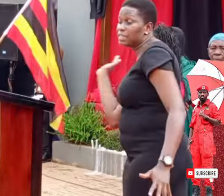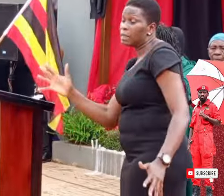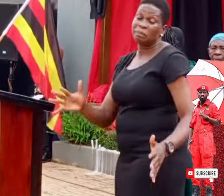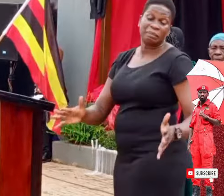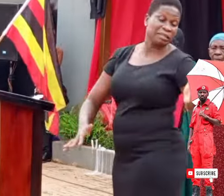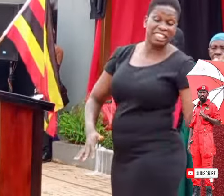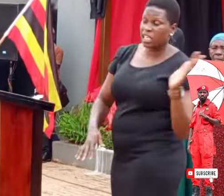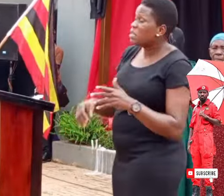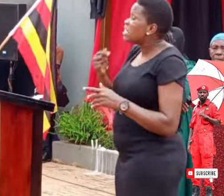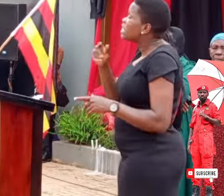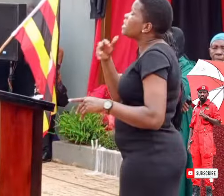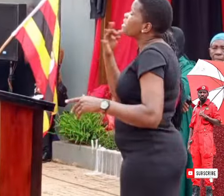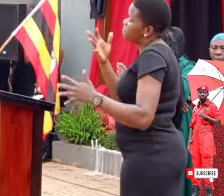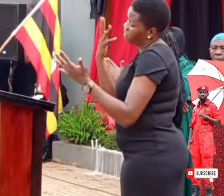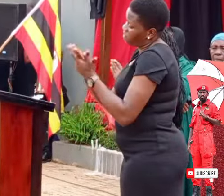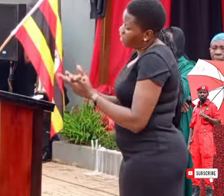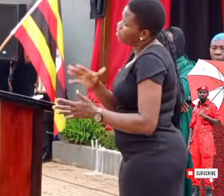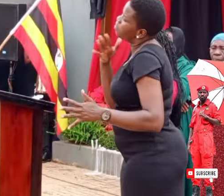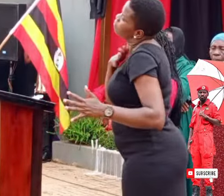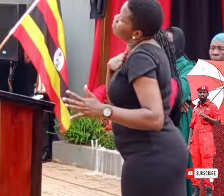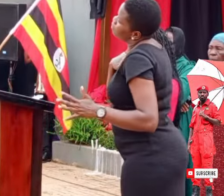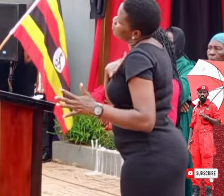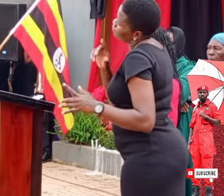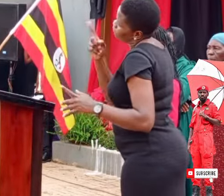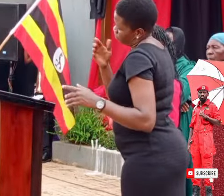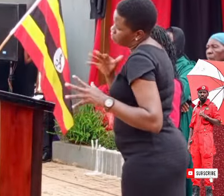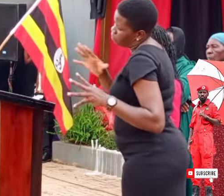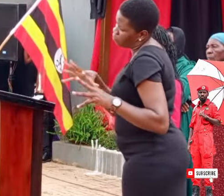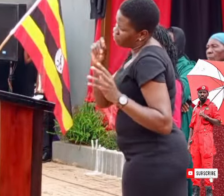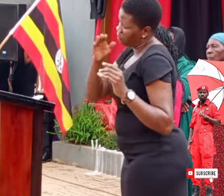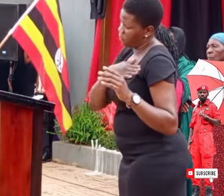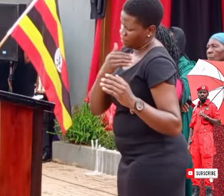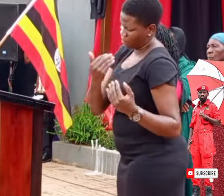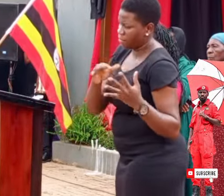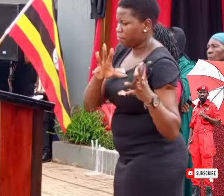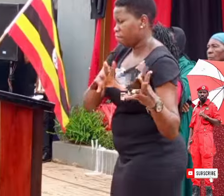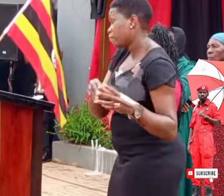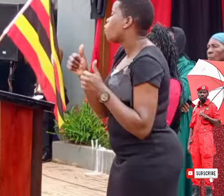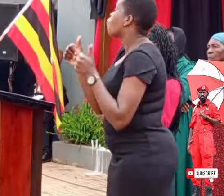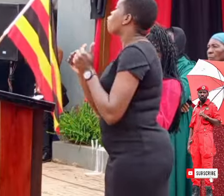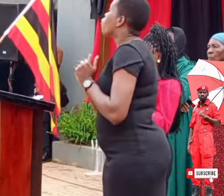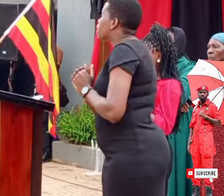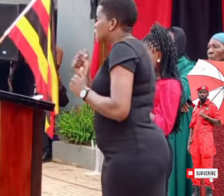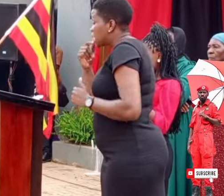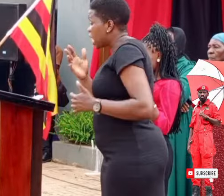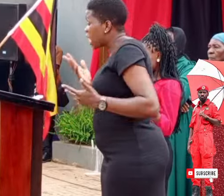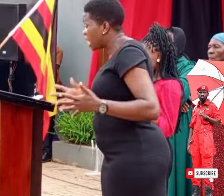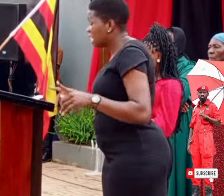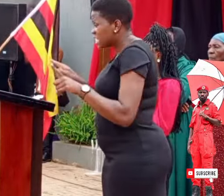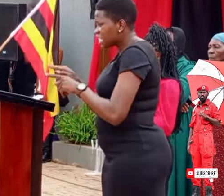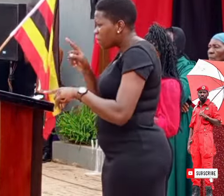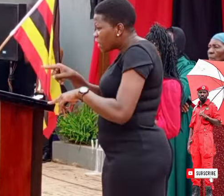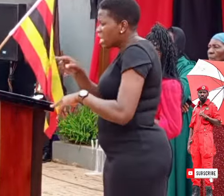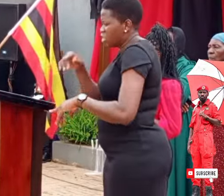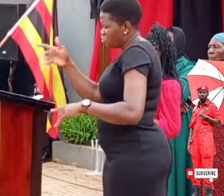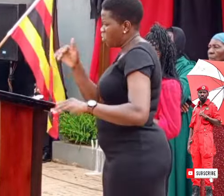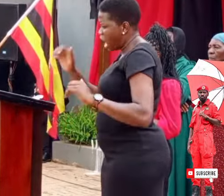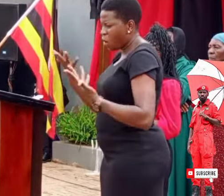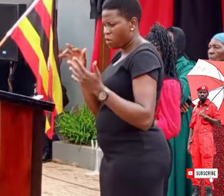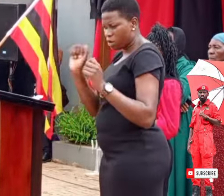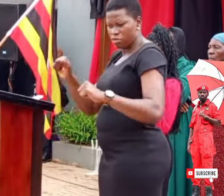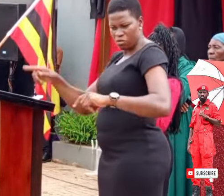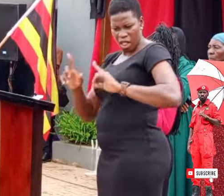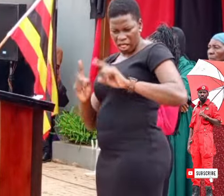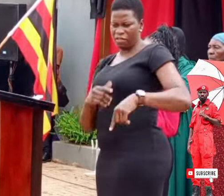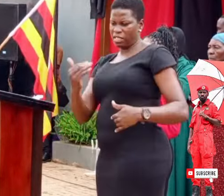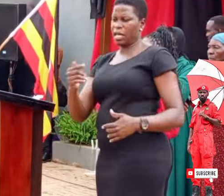yankuba empi nemugamba oba agenda kunsiba nyamba tugende wakati nona omwana wange onsibe naye nambuza ogwo musango nakogala olekwati omwana